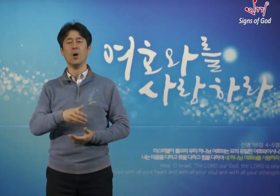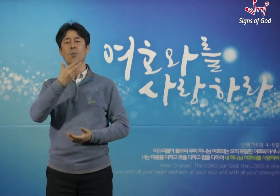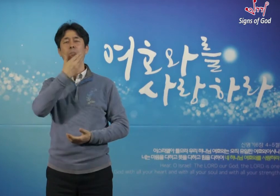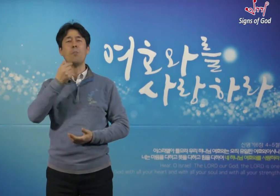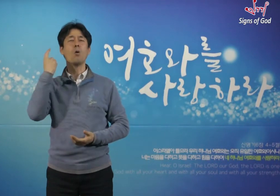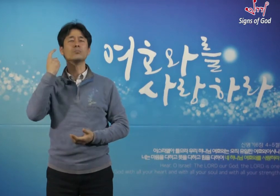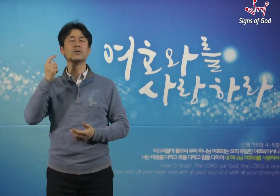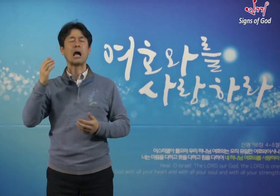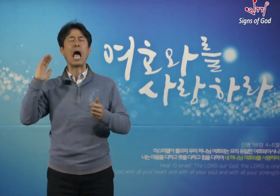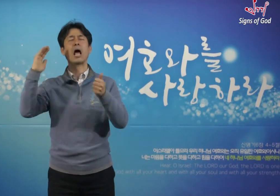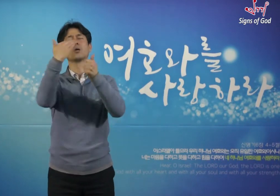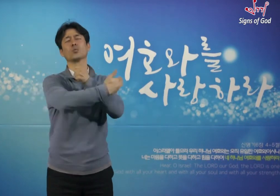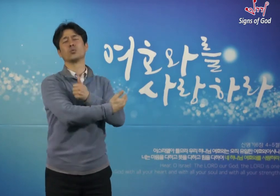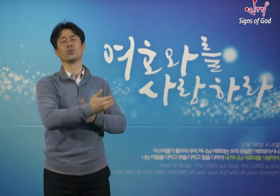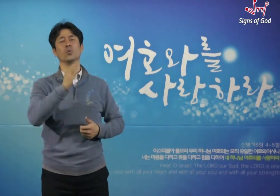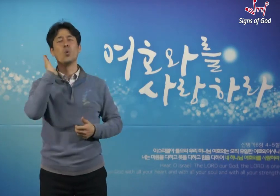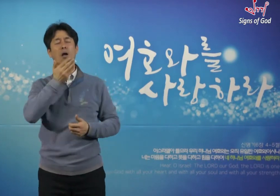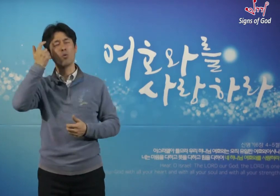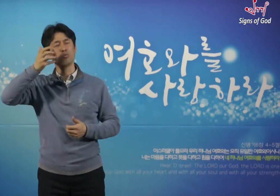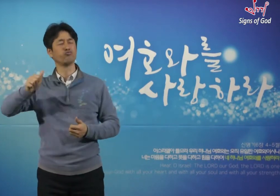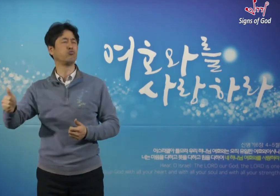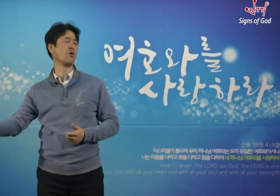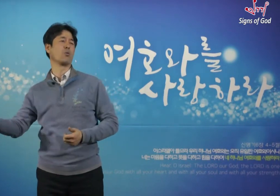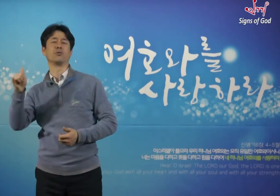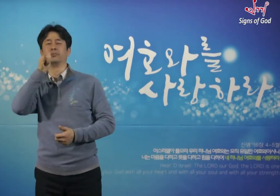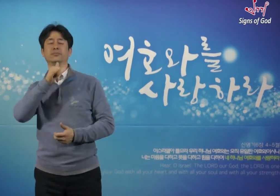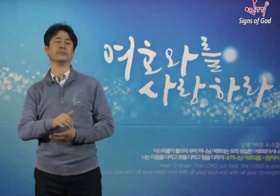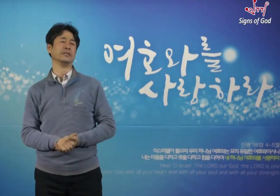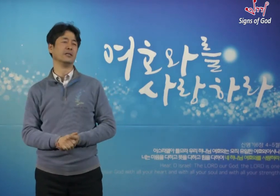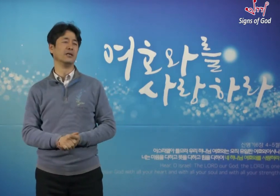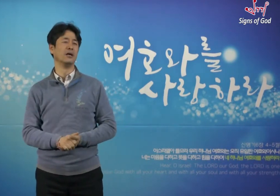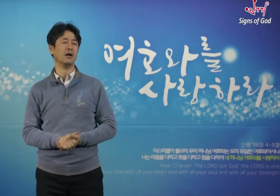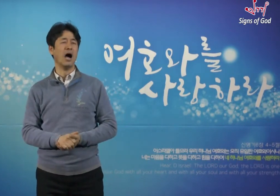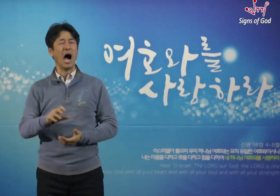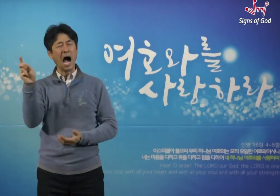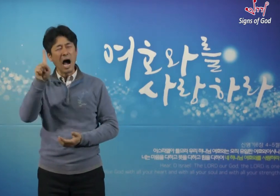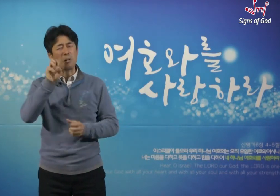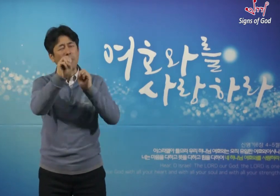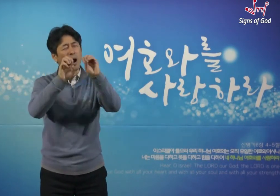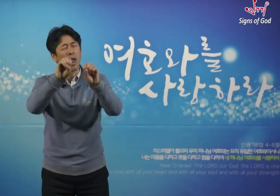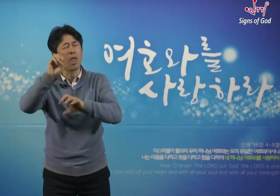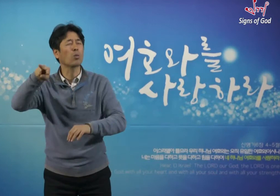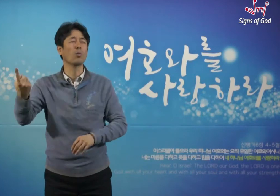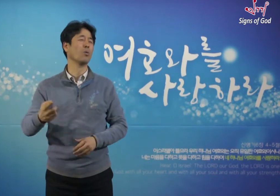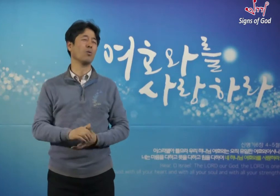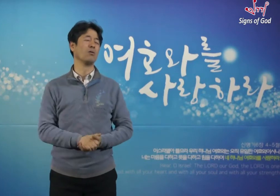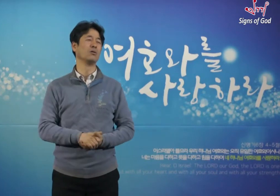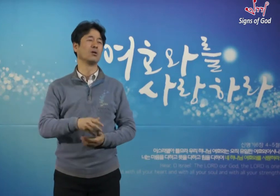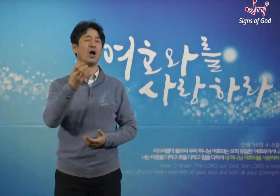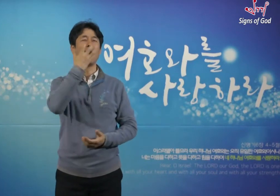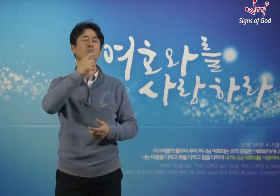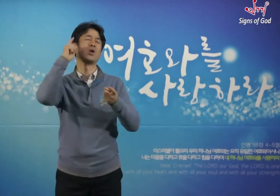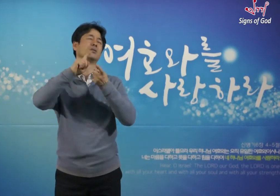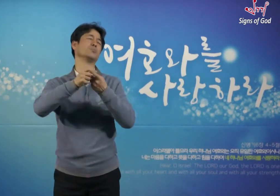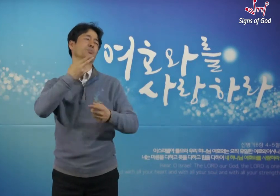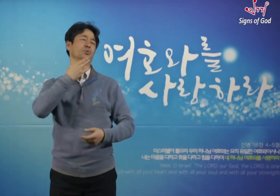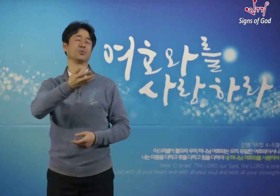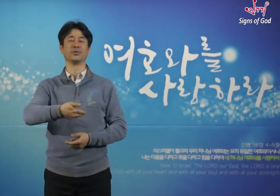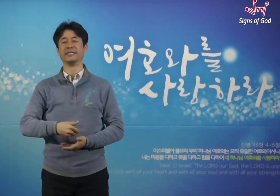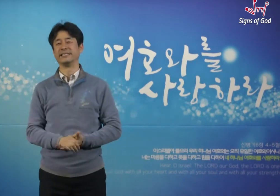적습니다. 복음이 더 가려져 있고 많은 영혼들이 힘들어하고 있습니다. 아무리 말해도 청년들은